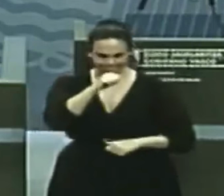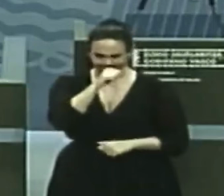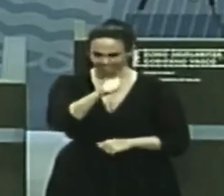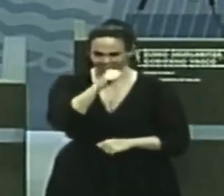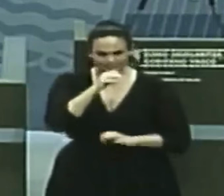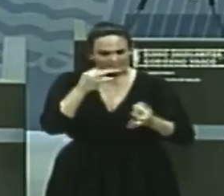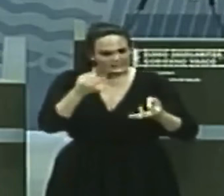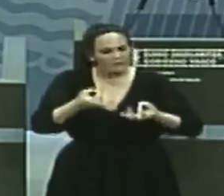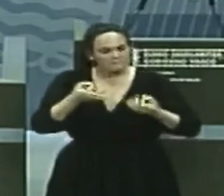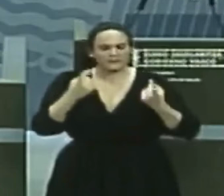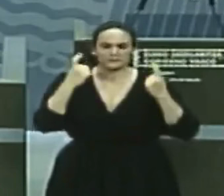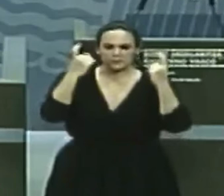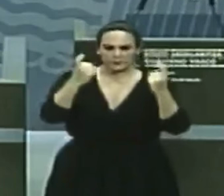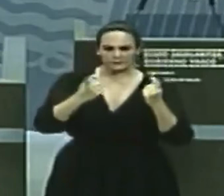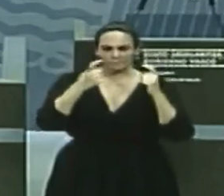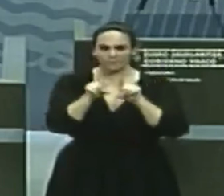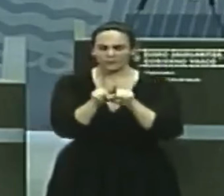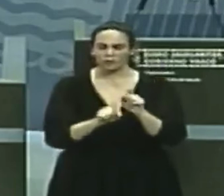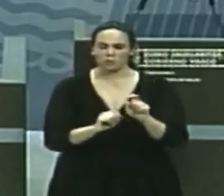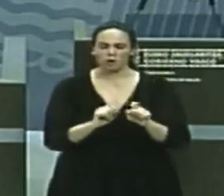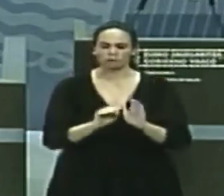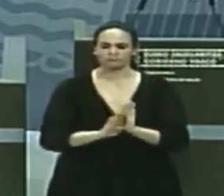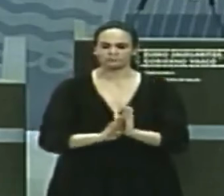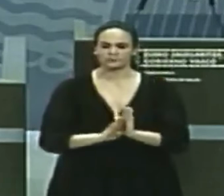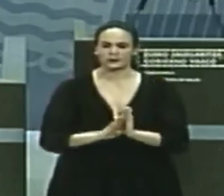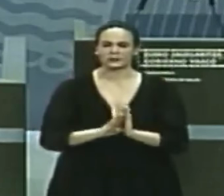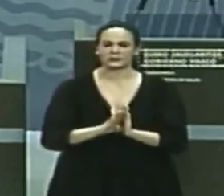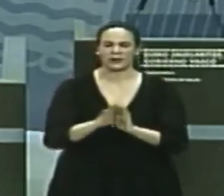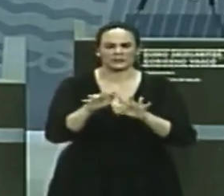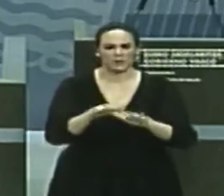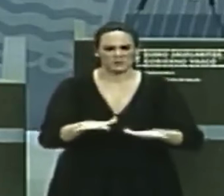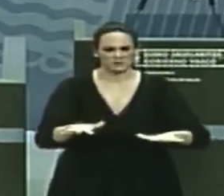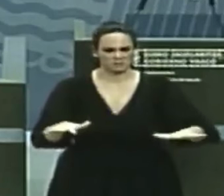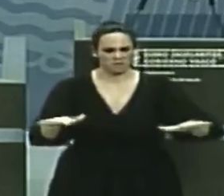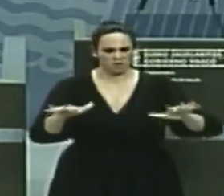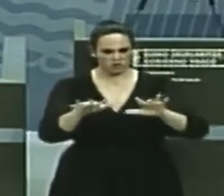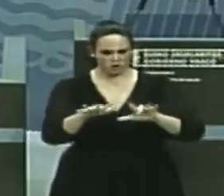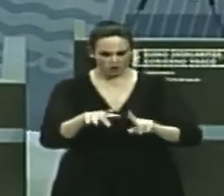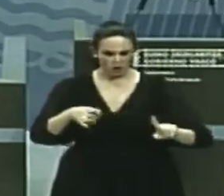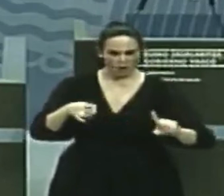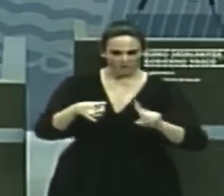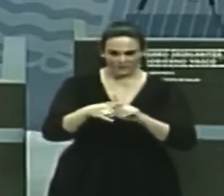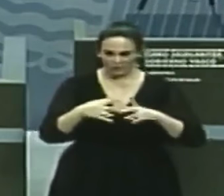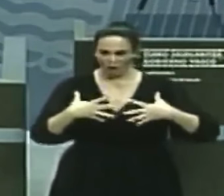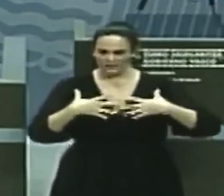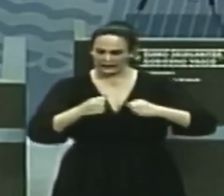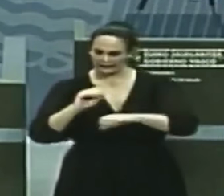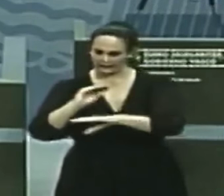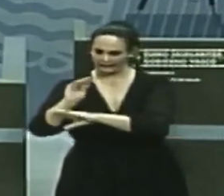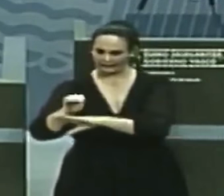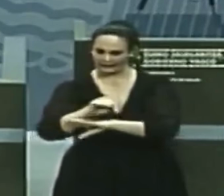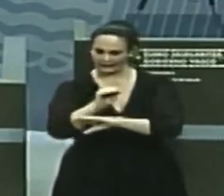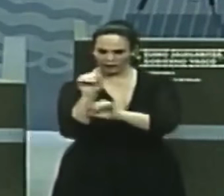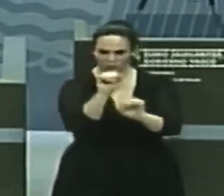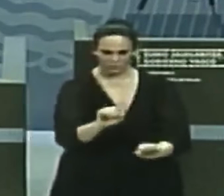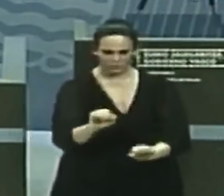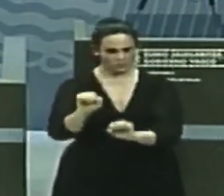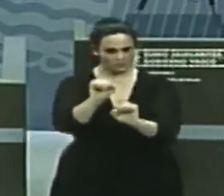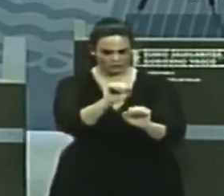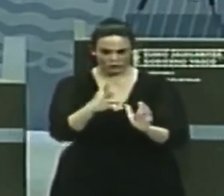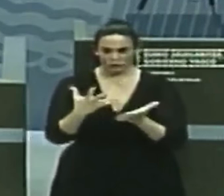pretendido que sea un crecimiento mucho más paulatino para no tensionar nuestro sistema sanitario todas las medidas dentro de nuestro plan de